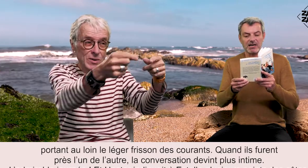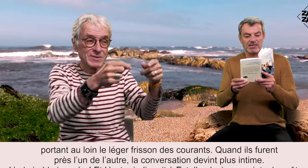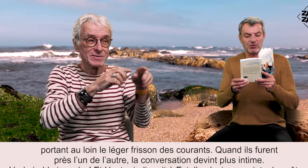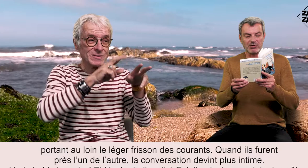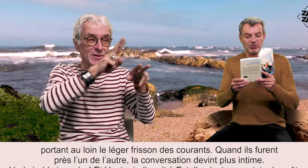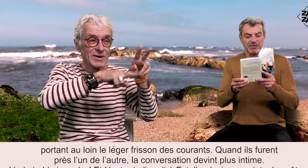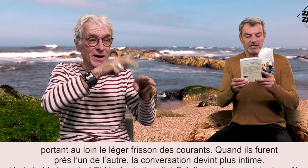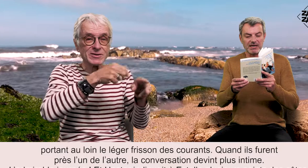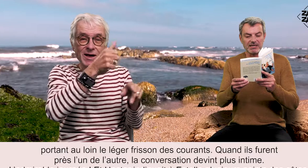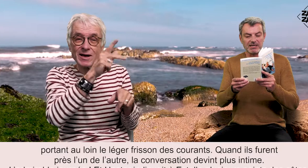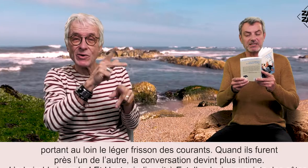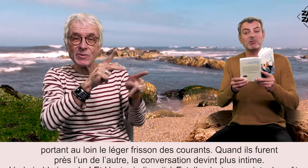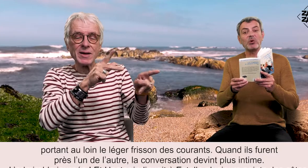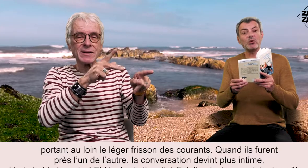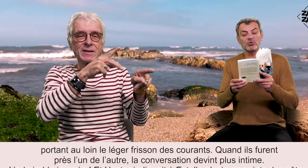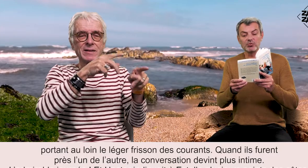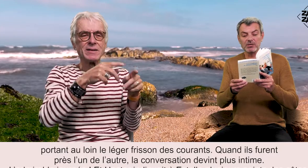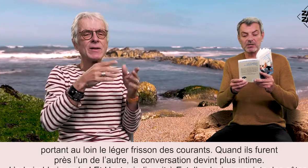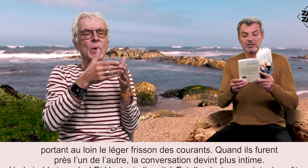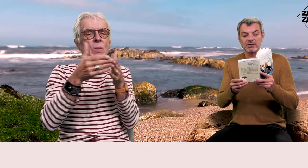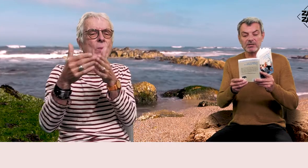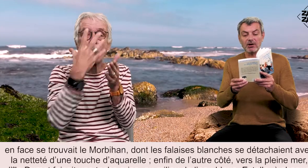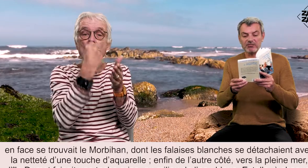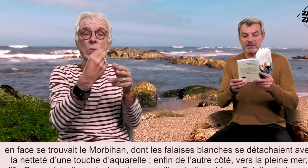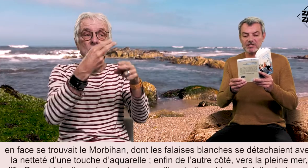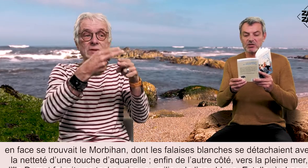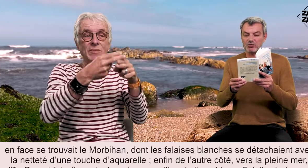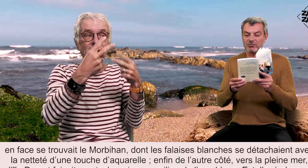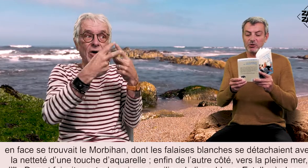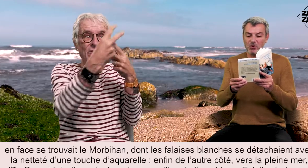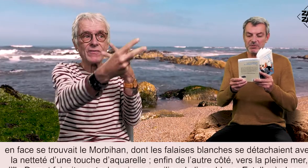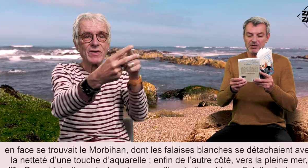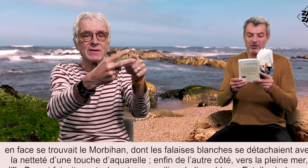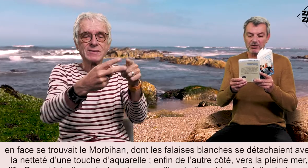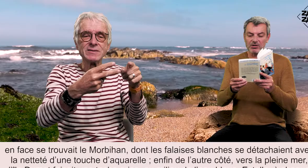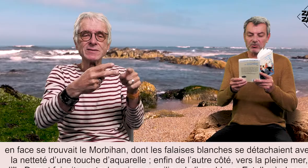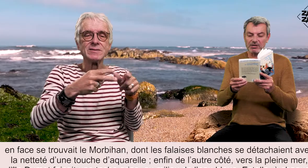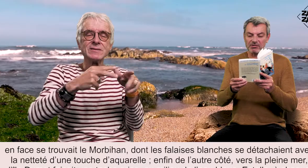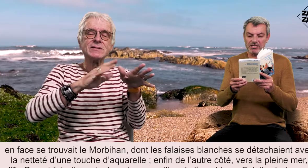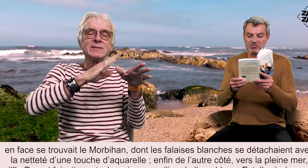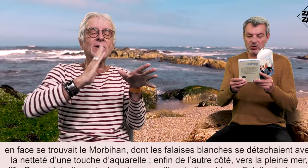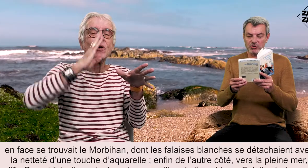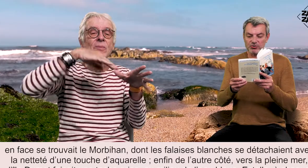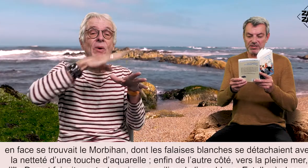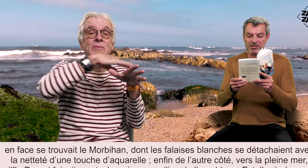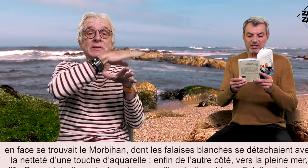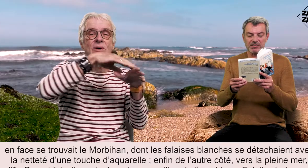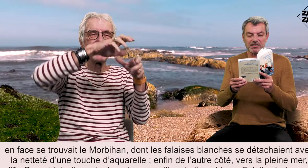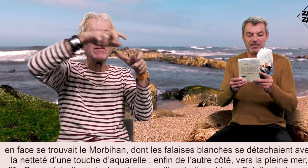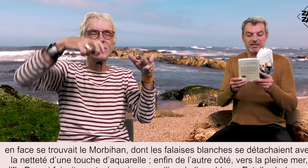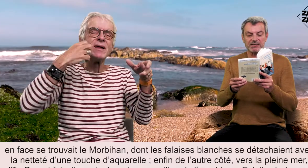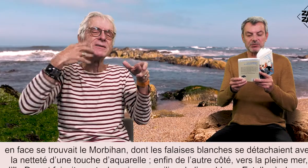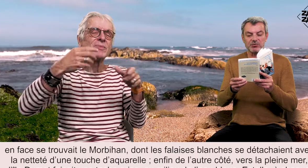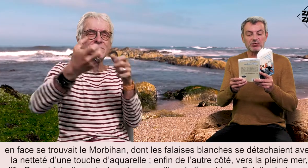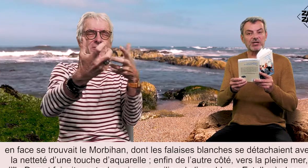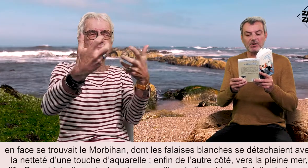village, à un kilomètre de Piriac, c'était Port-au-Loup. En face, se trouvait le Morbihan, dont les falaises blanches se détachaient